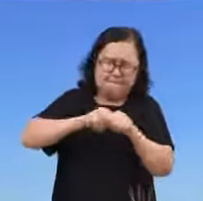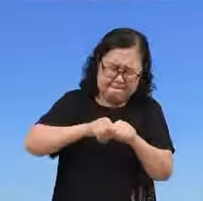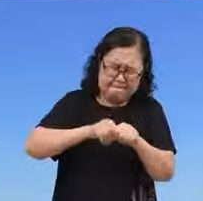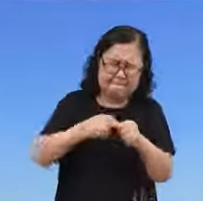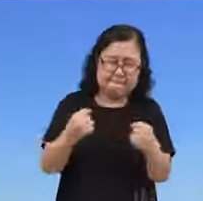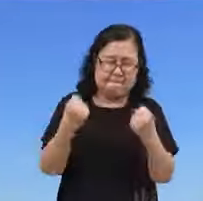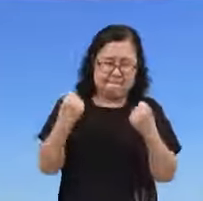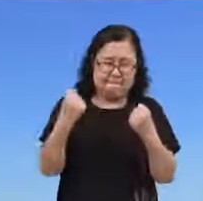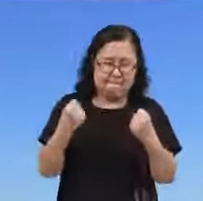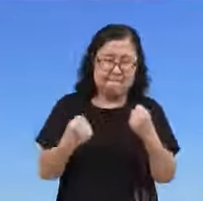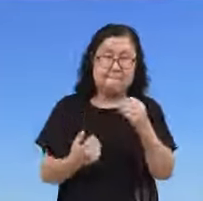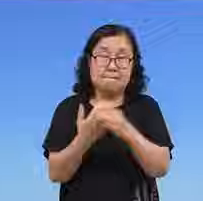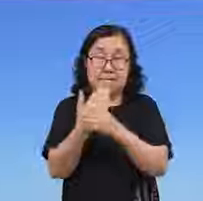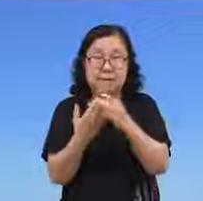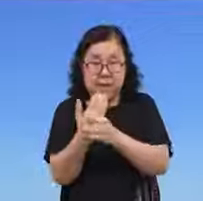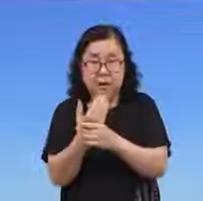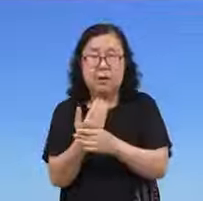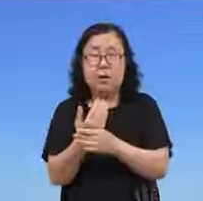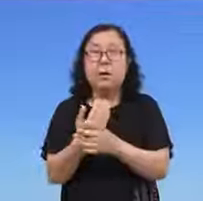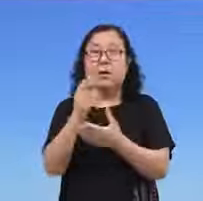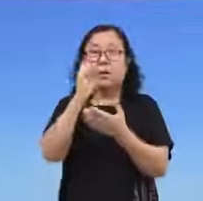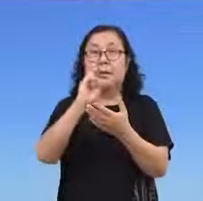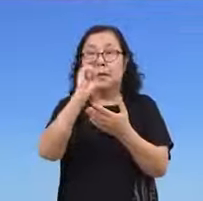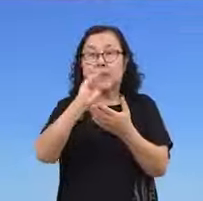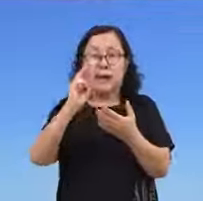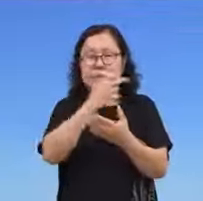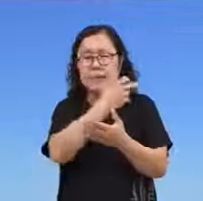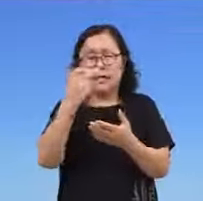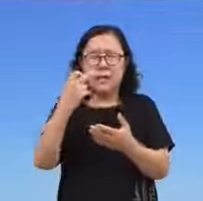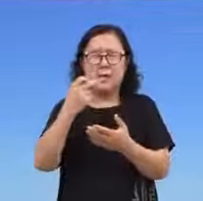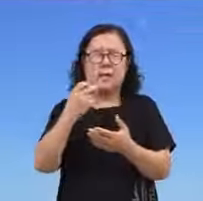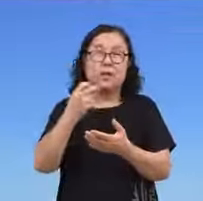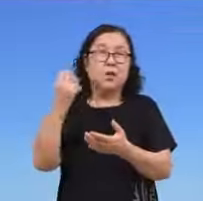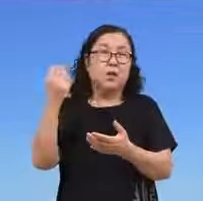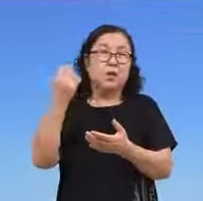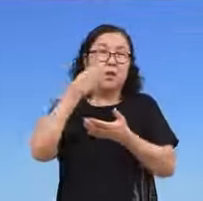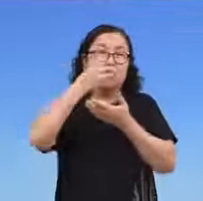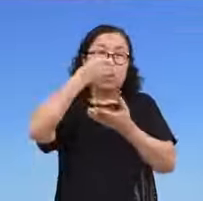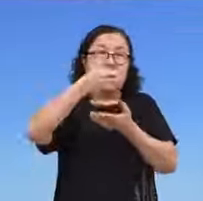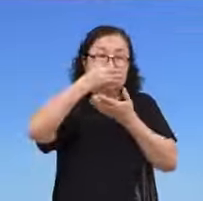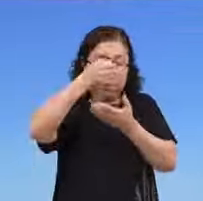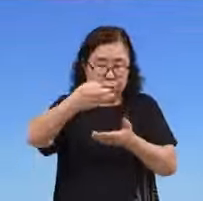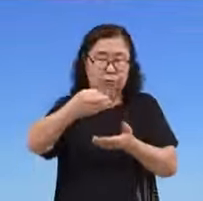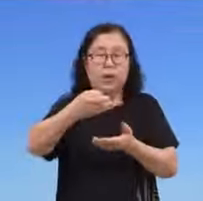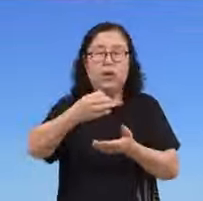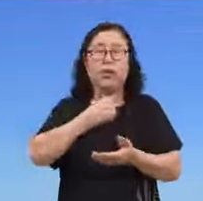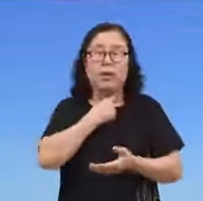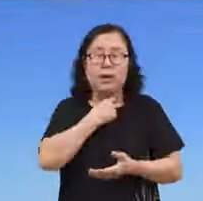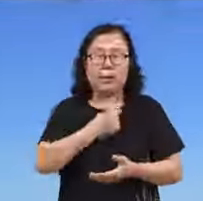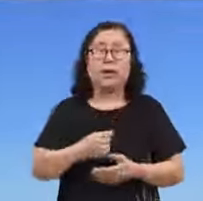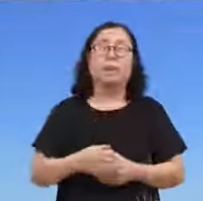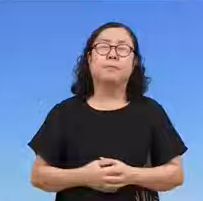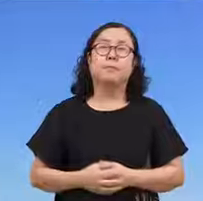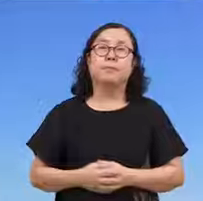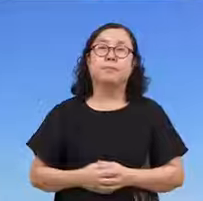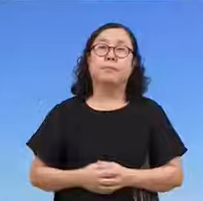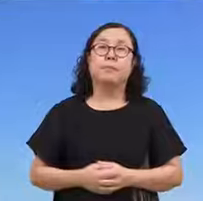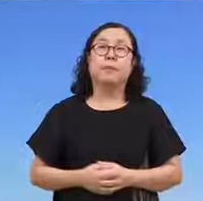억지로 힘을 내시고 큰 소리로 우리 한번 이 찬양 주님 앞에 신앙 고백하듯이 불러드리기